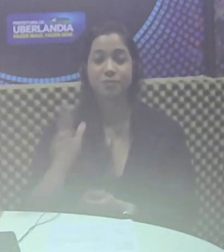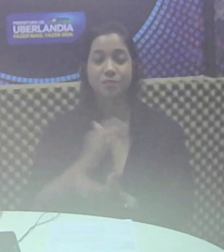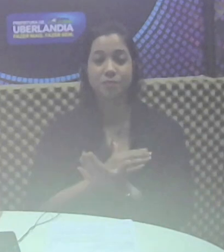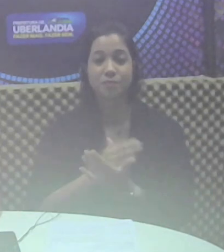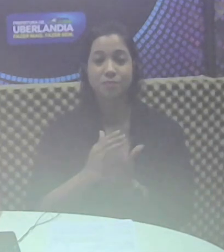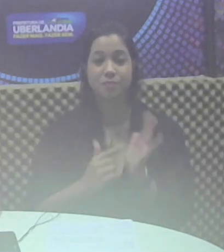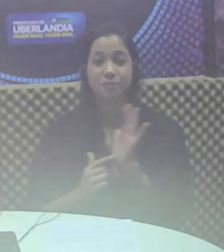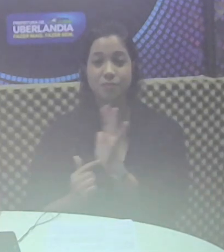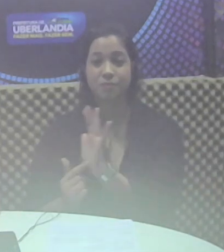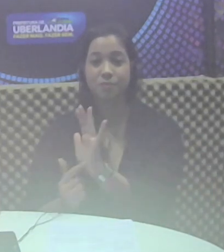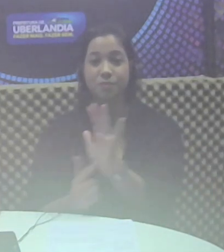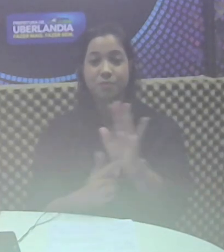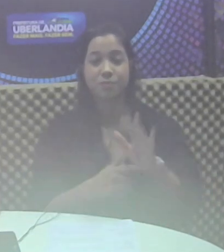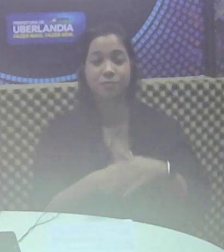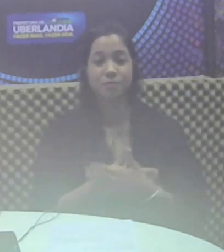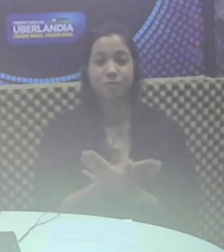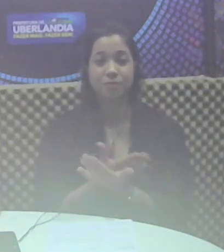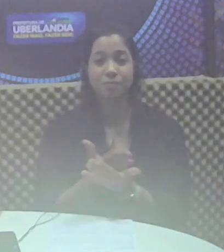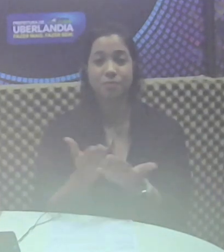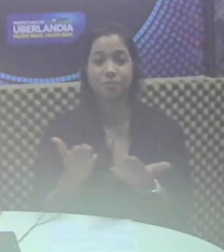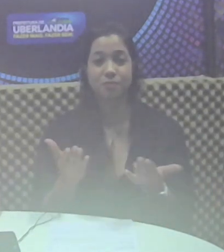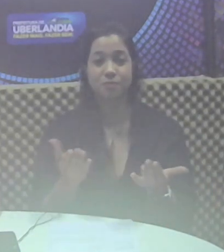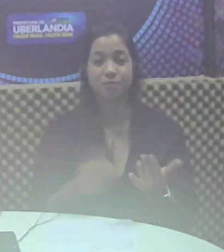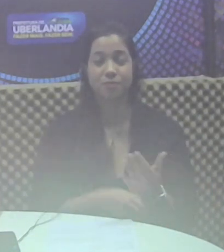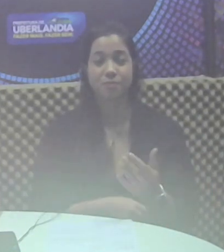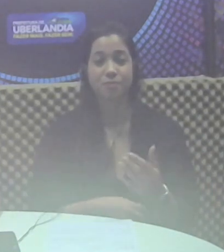Uberlândia no ar pra você.